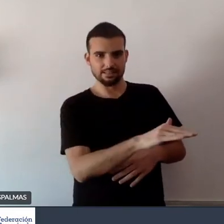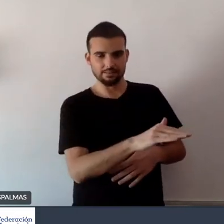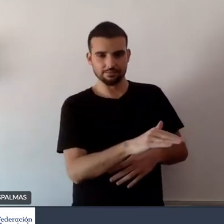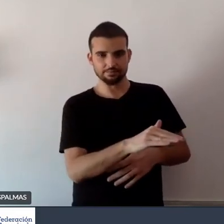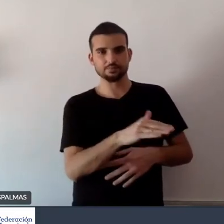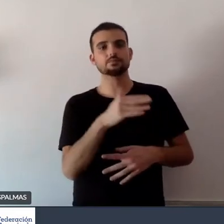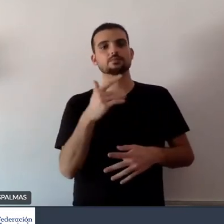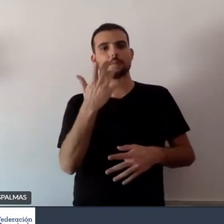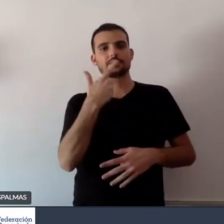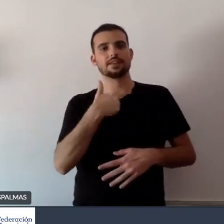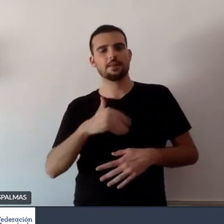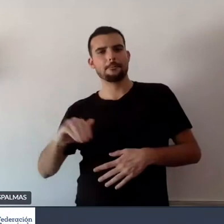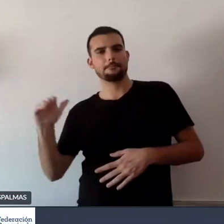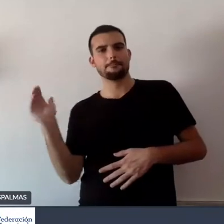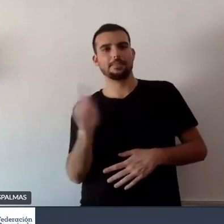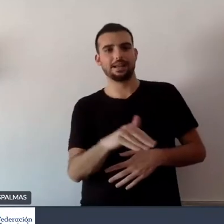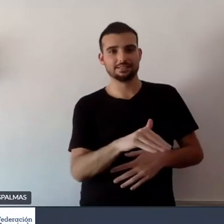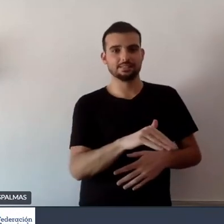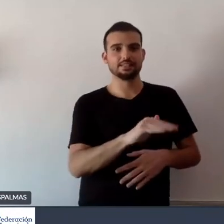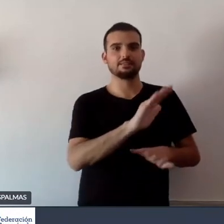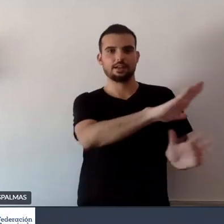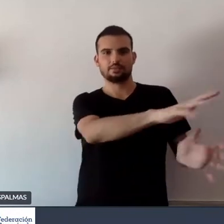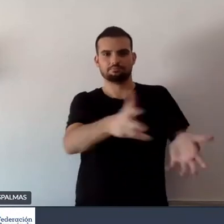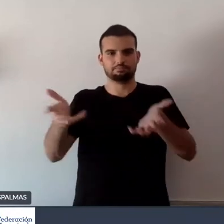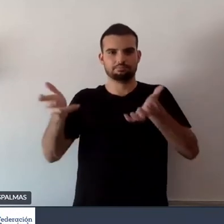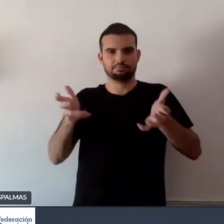mete ese pase, que es una auténtica maravilla.